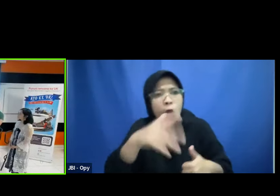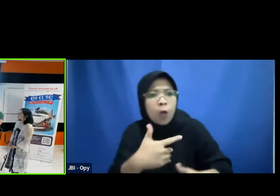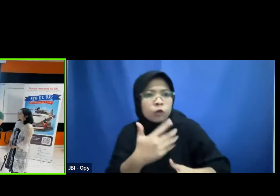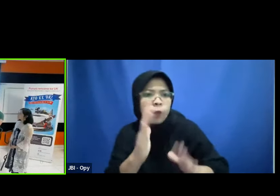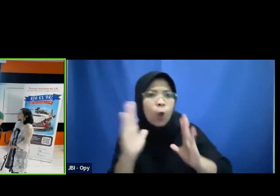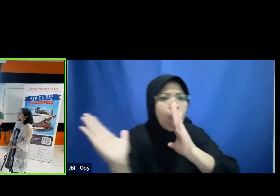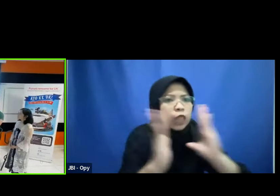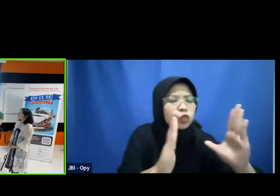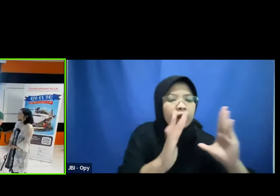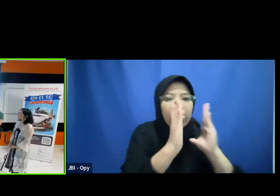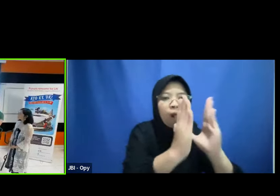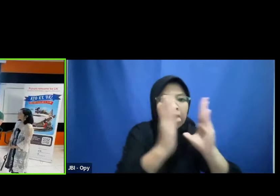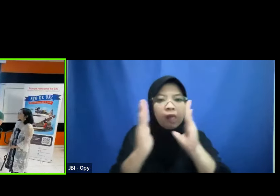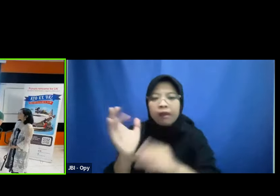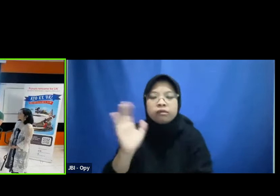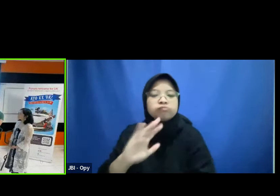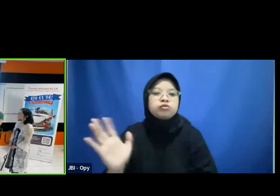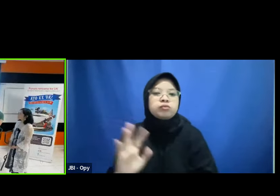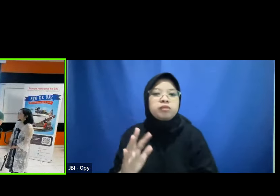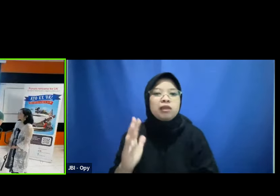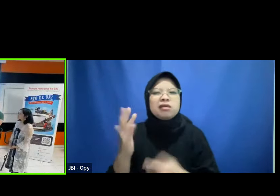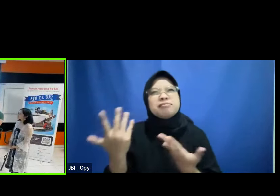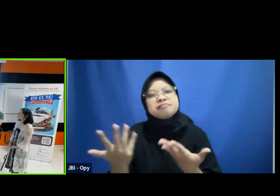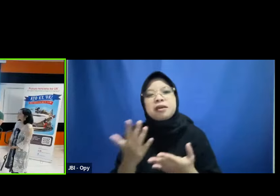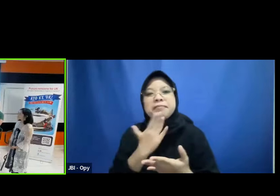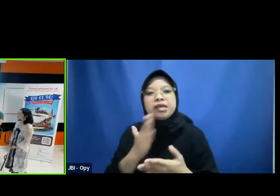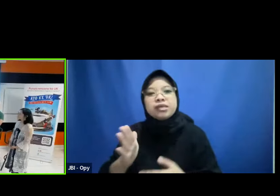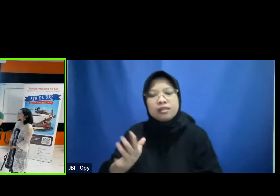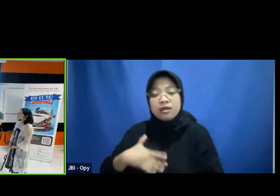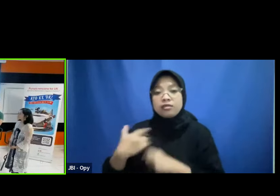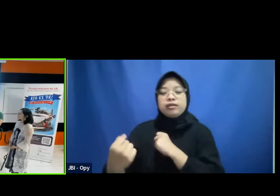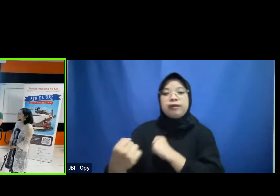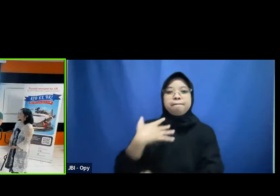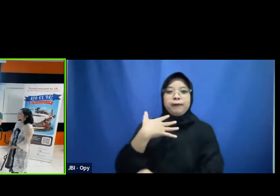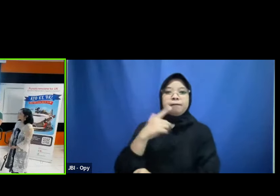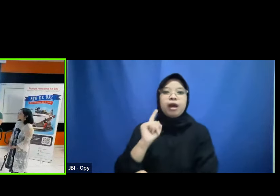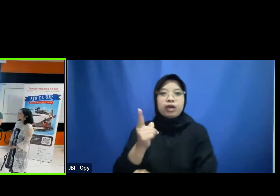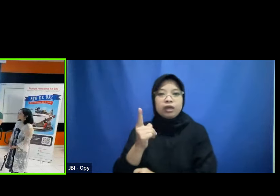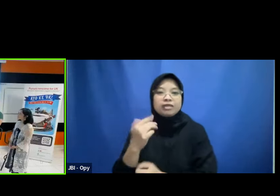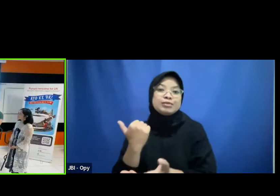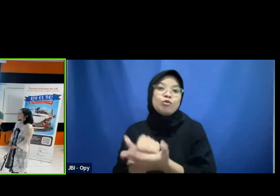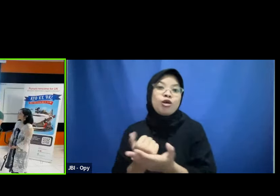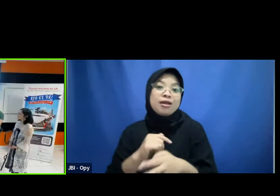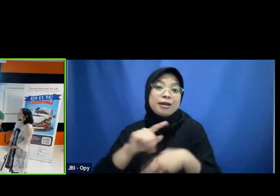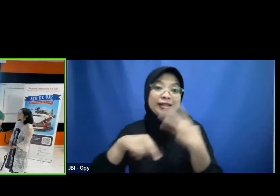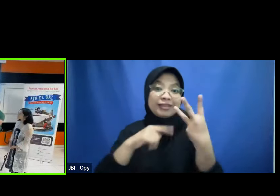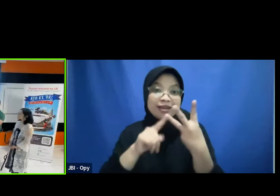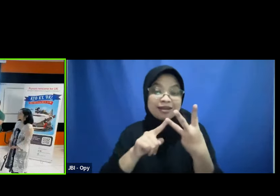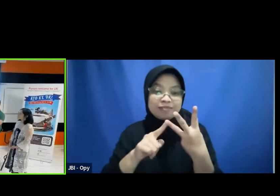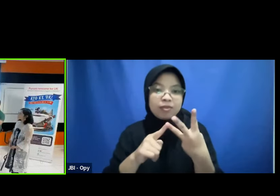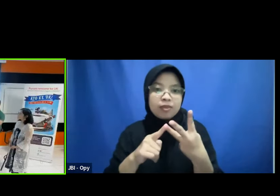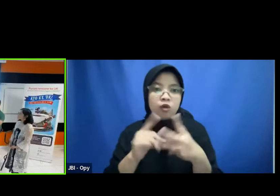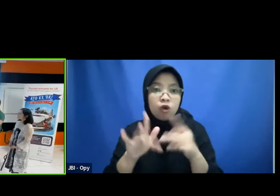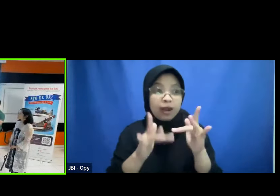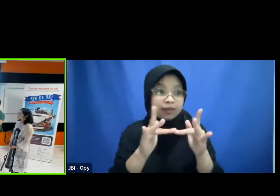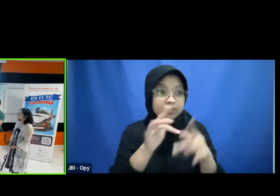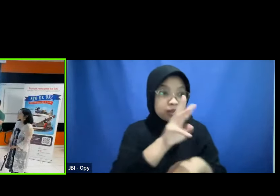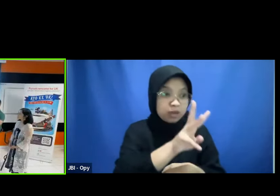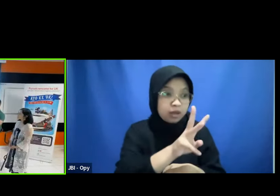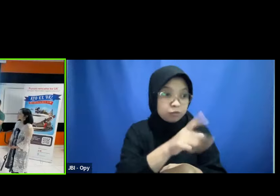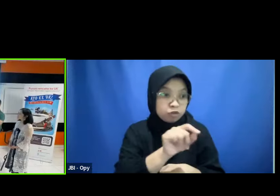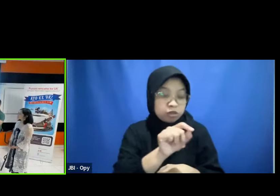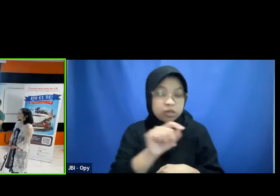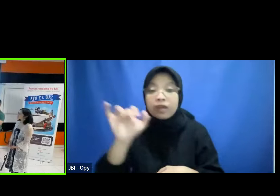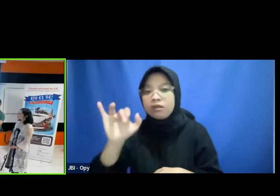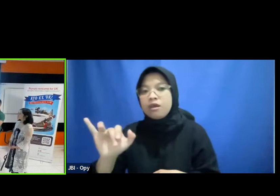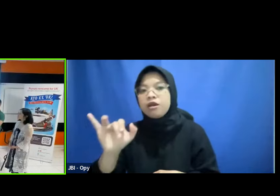demikian rupa biasanya ya kerasa gitu ya karena ada tiga dan EE online juga tiga nanti ya